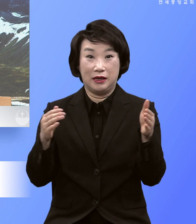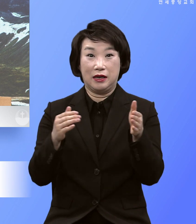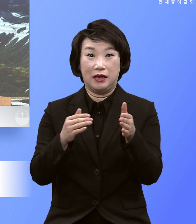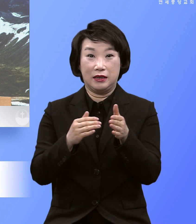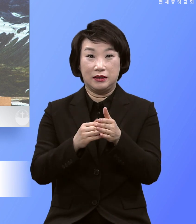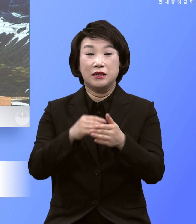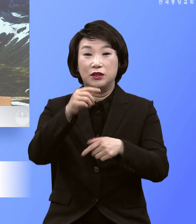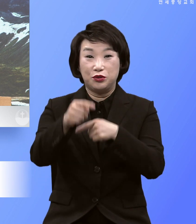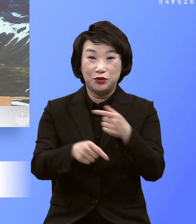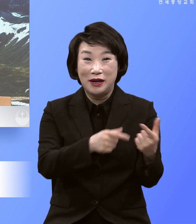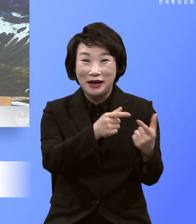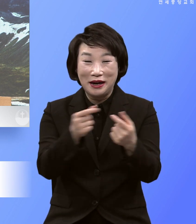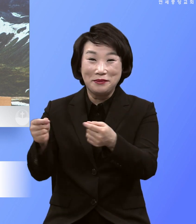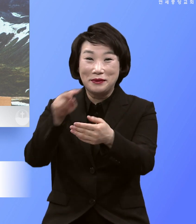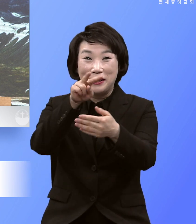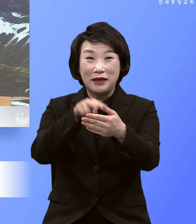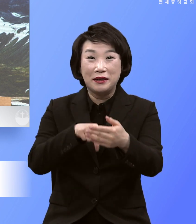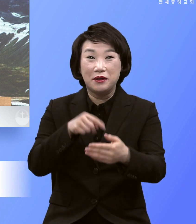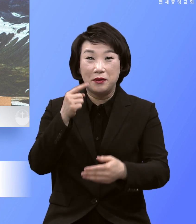4절까지를